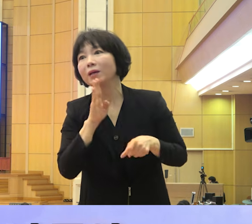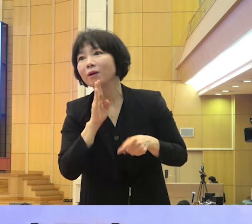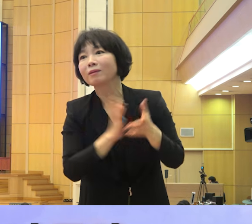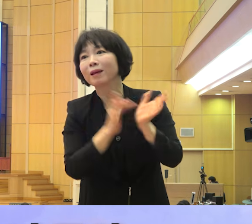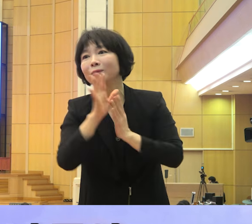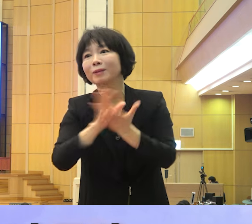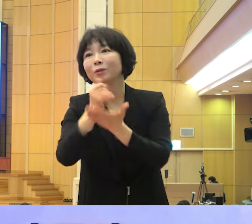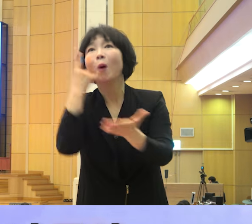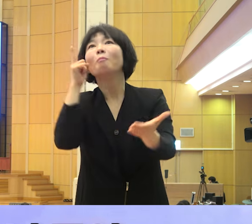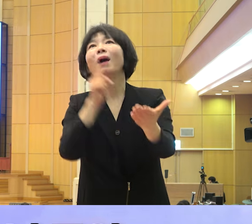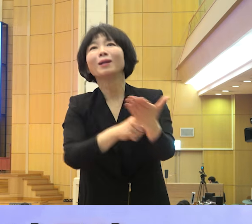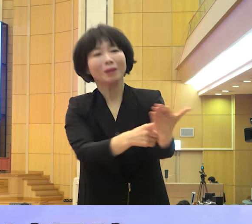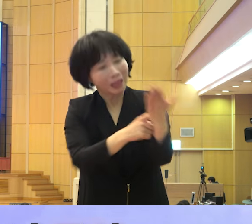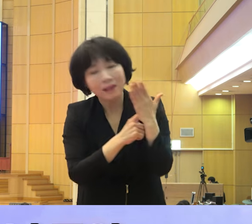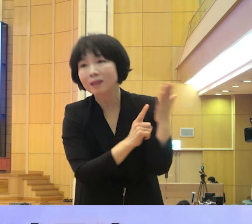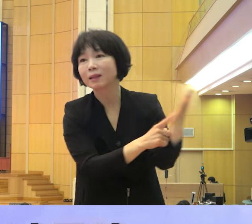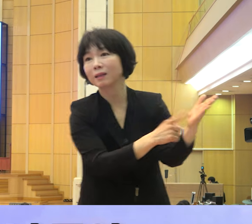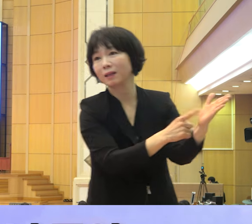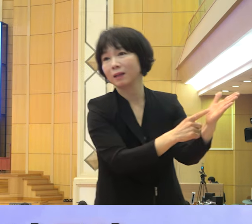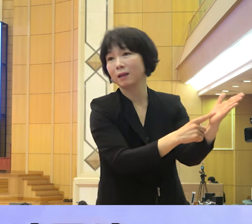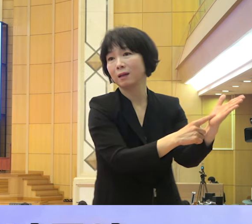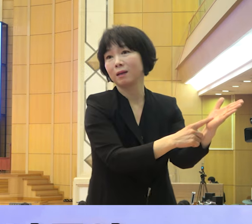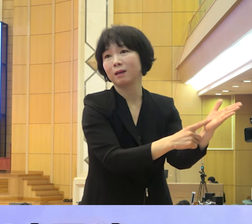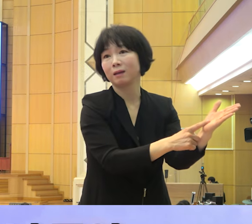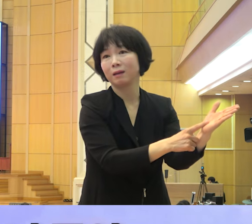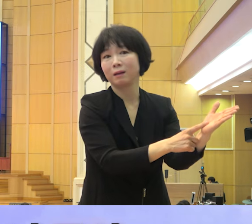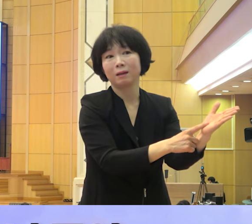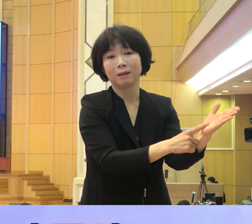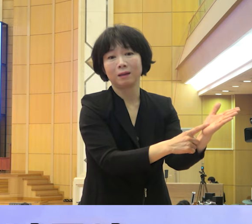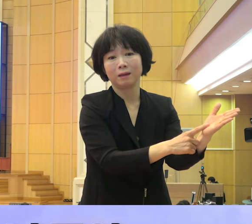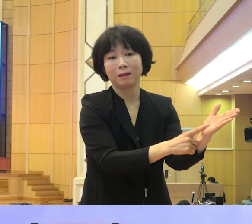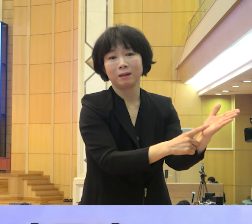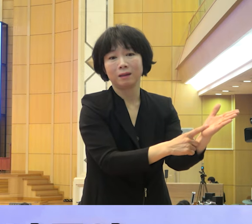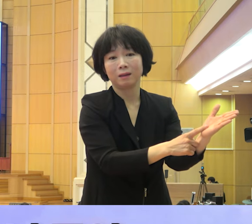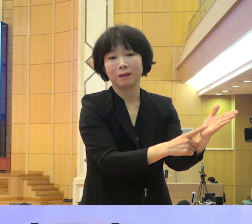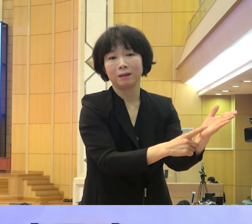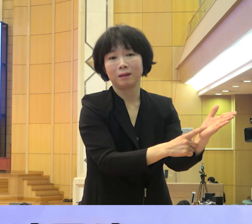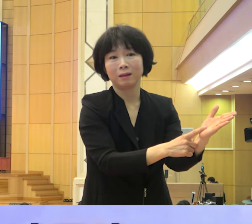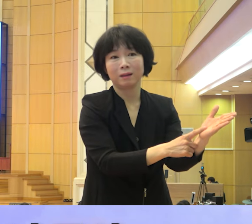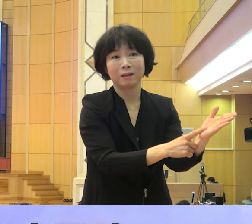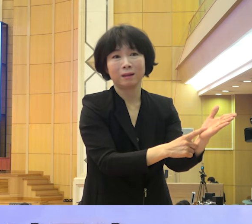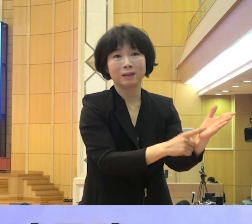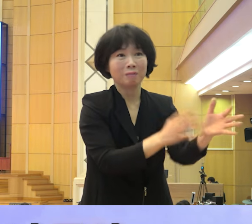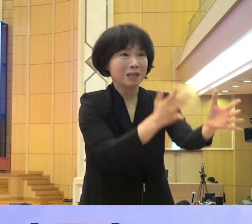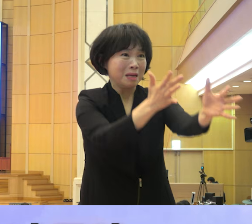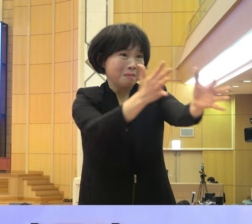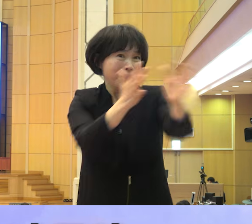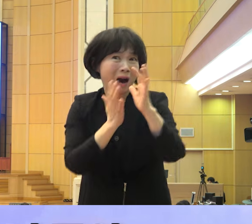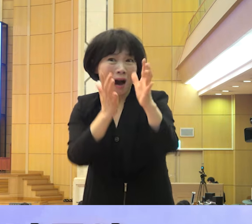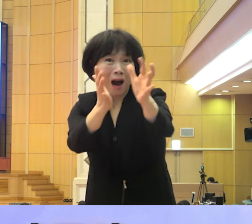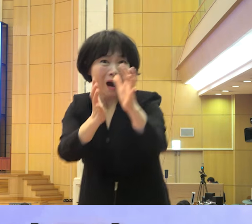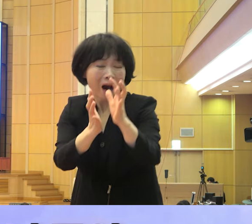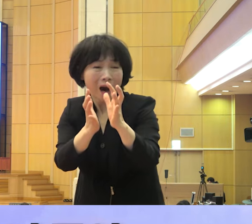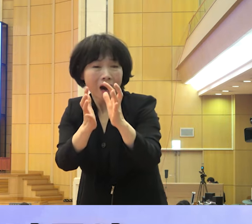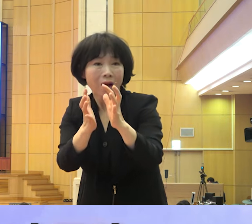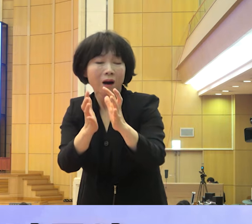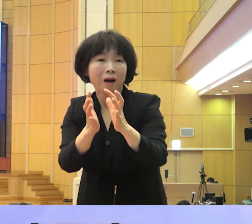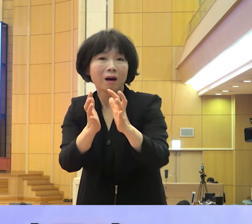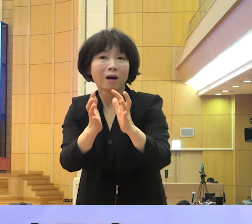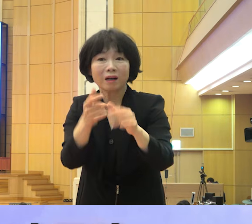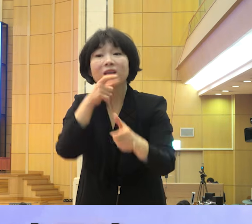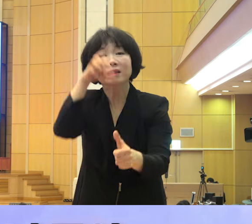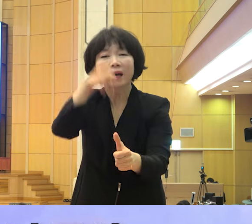뒤에 서 있는 사람들은 저 세례 주세요. 끝! 세례를 주기 위한 세례가